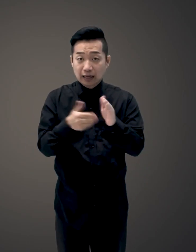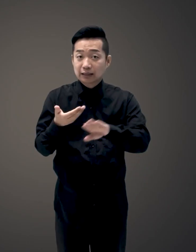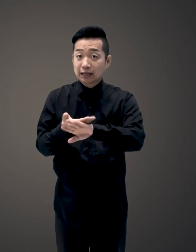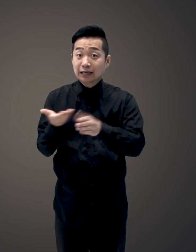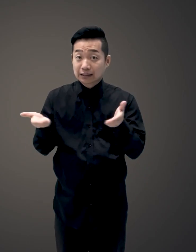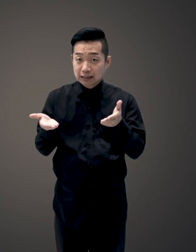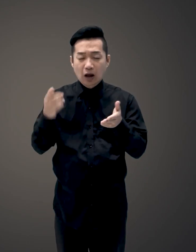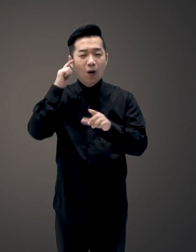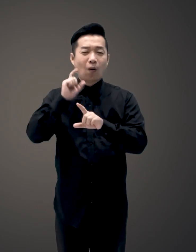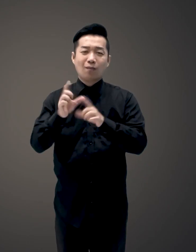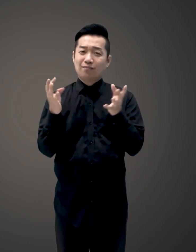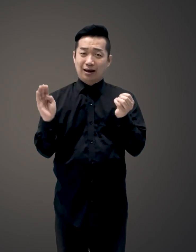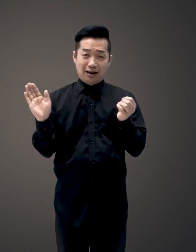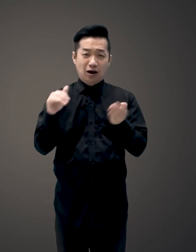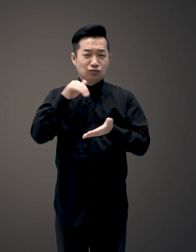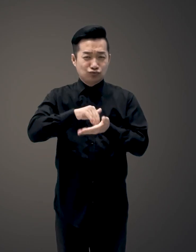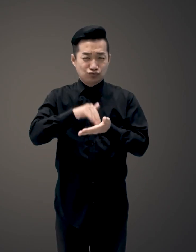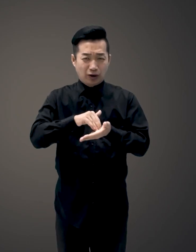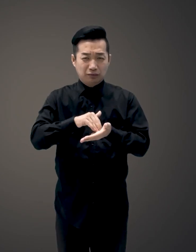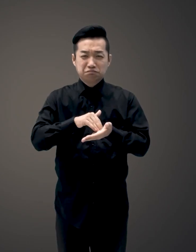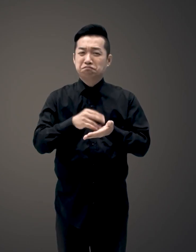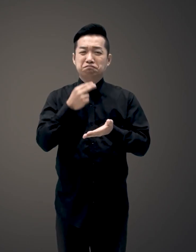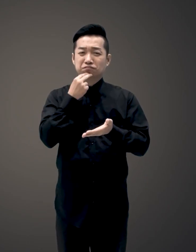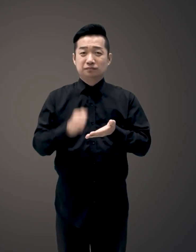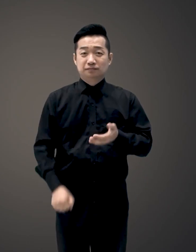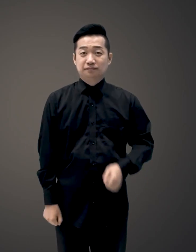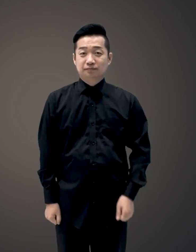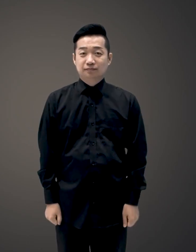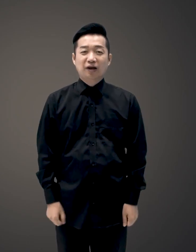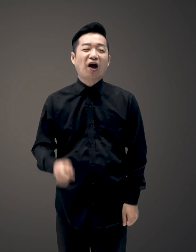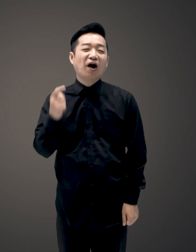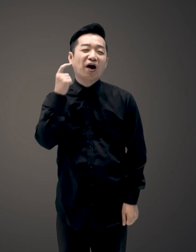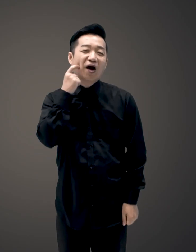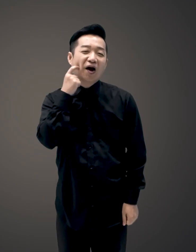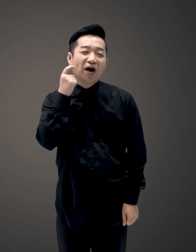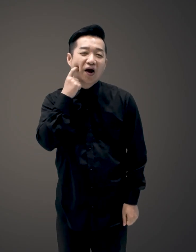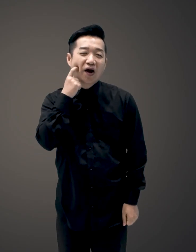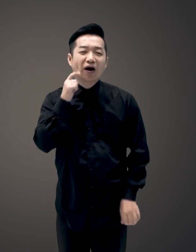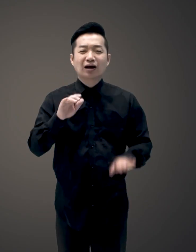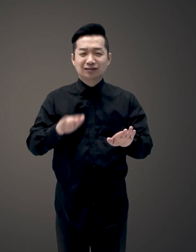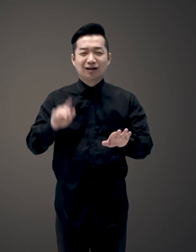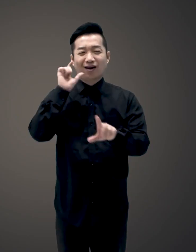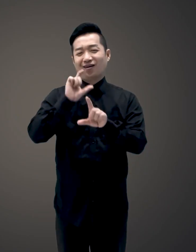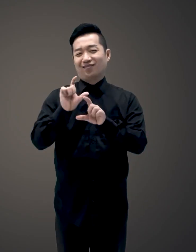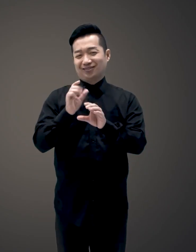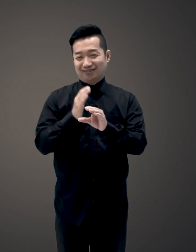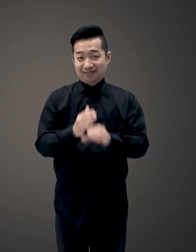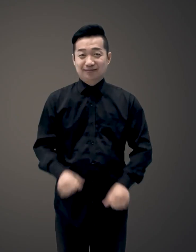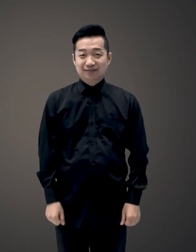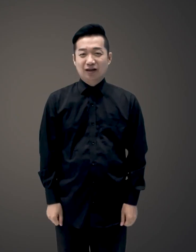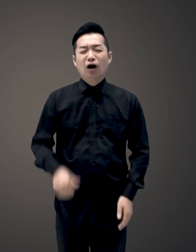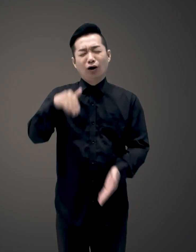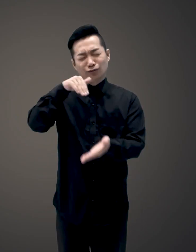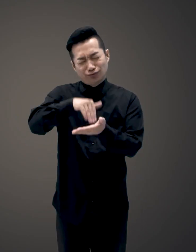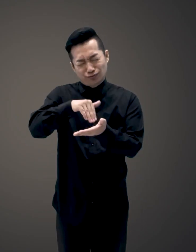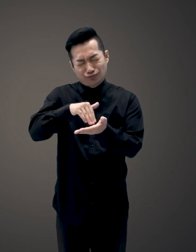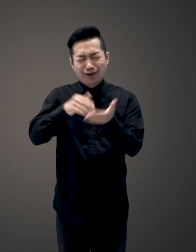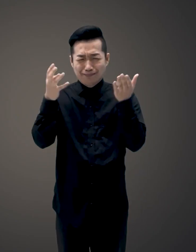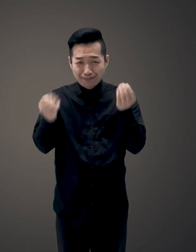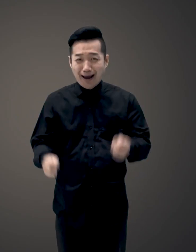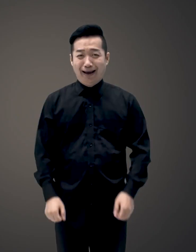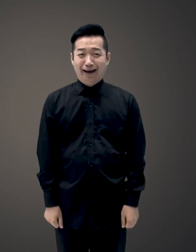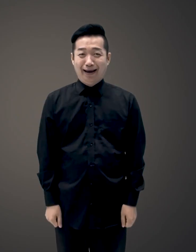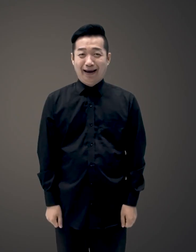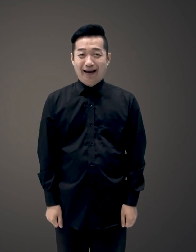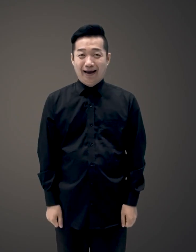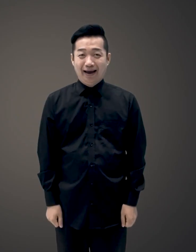고민 별로 안 하고요. 후회도 별로 안 합니다. 뻥입니다. 사실 지금도 고민하고 있고 엄청 후회하고